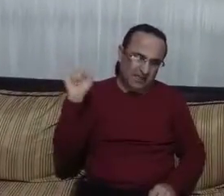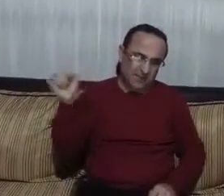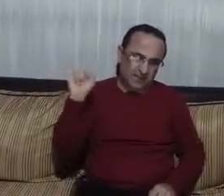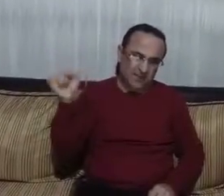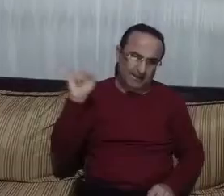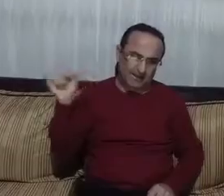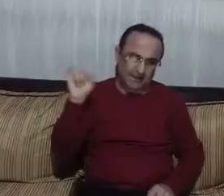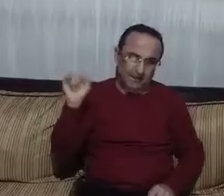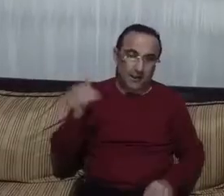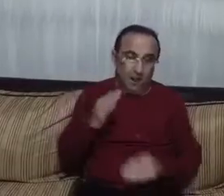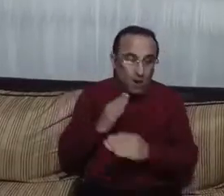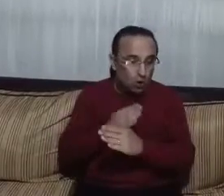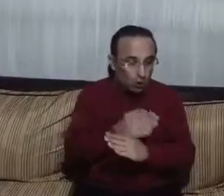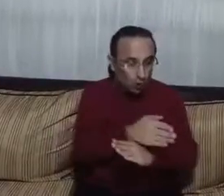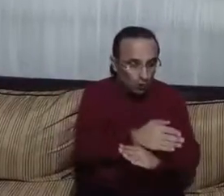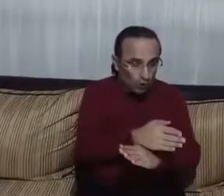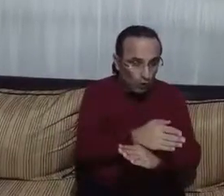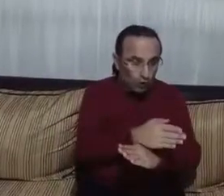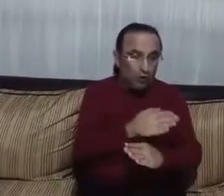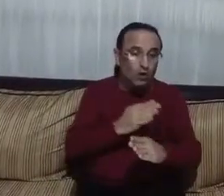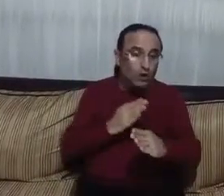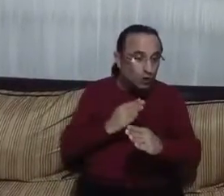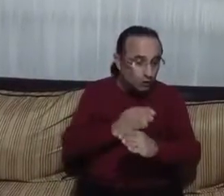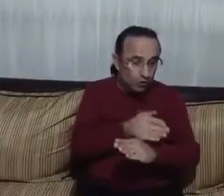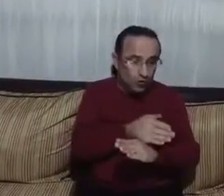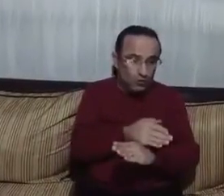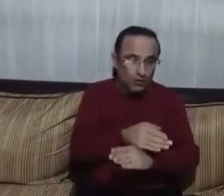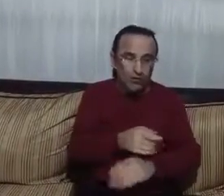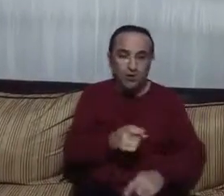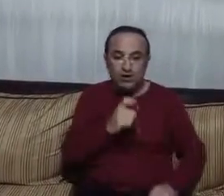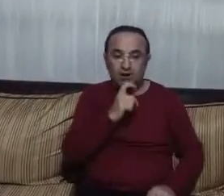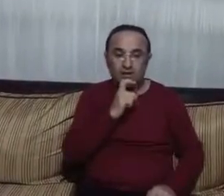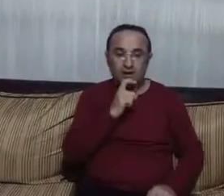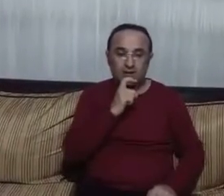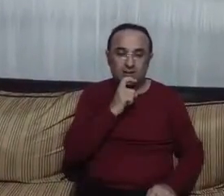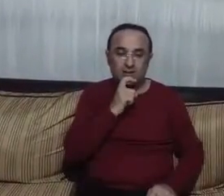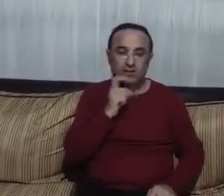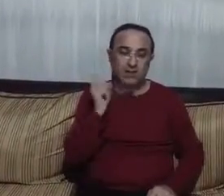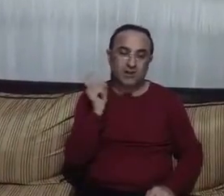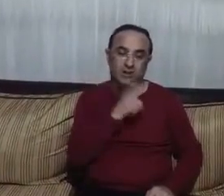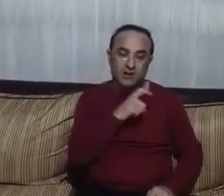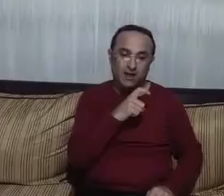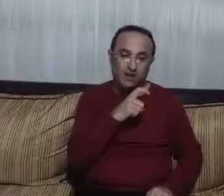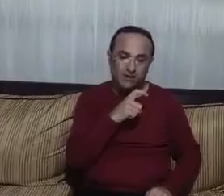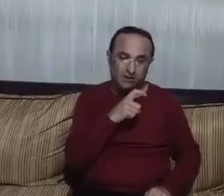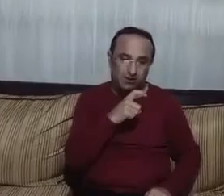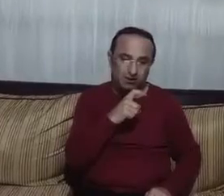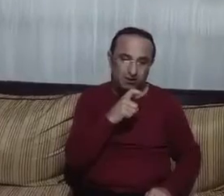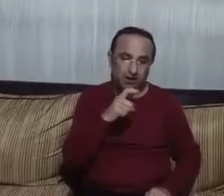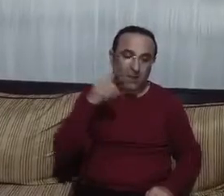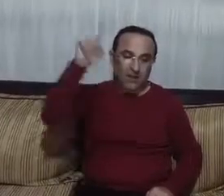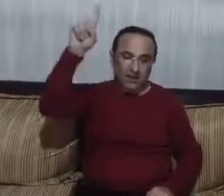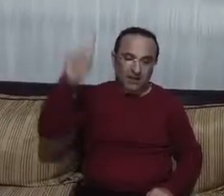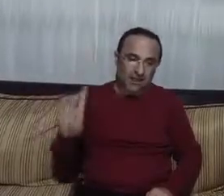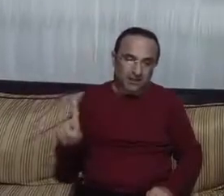kirli, pis, doğru, doğru, yanlış, yanlış,